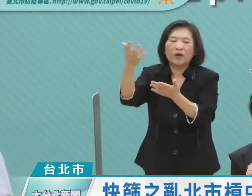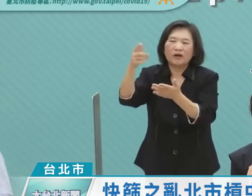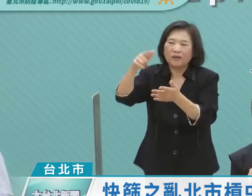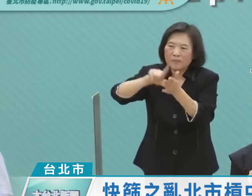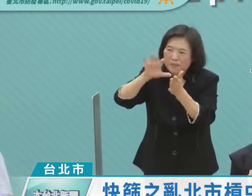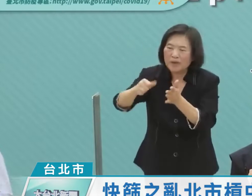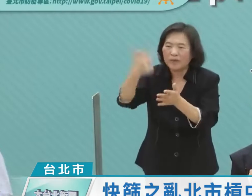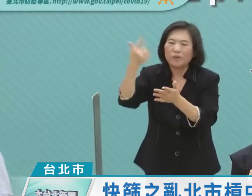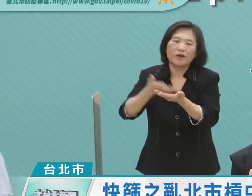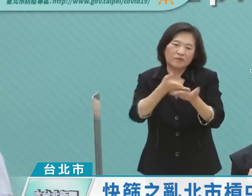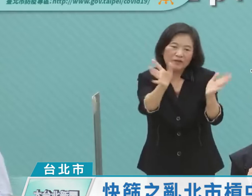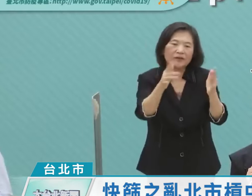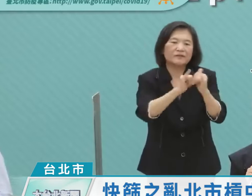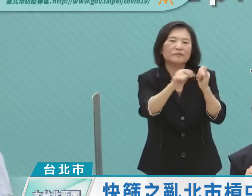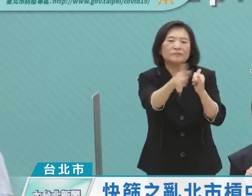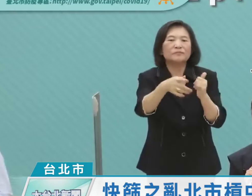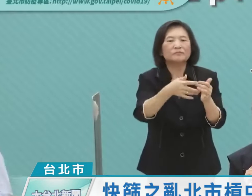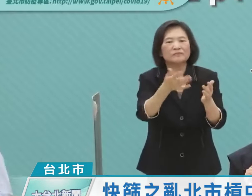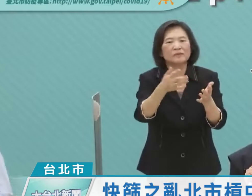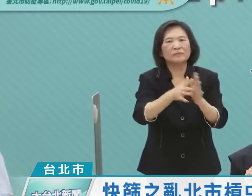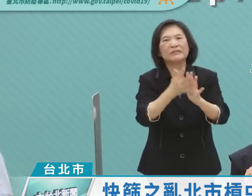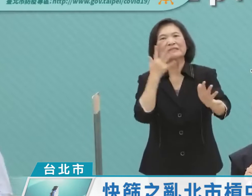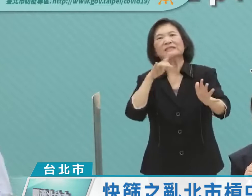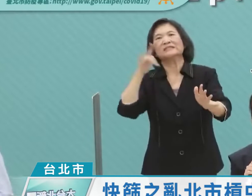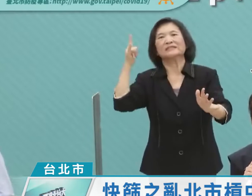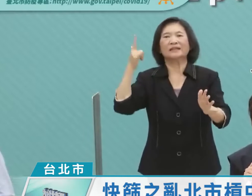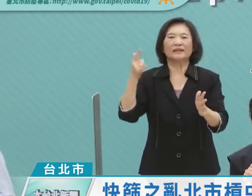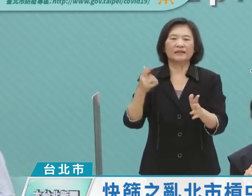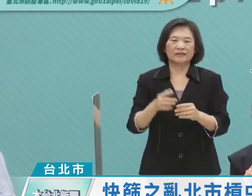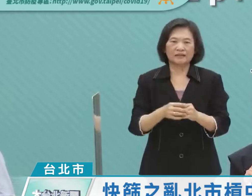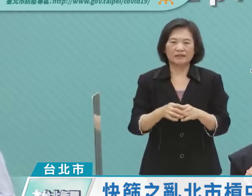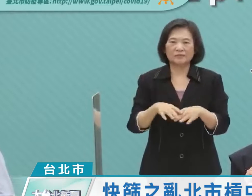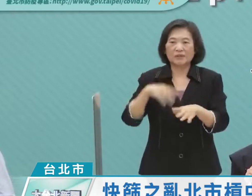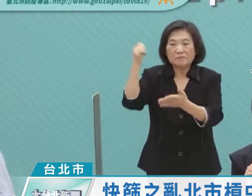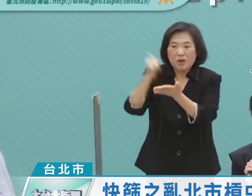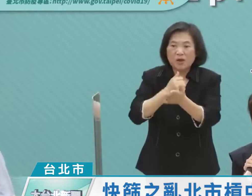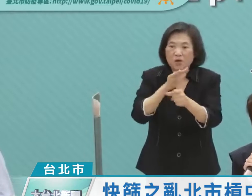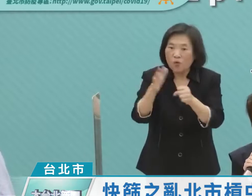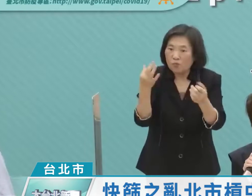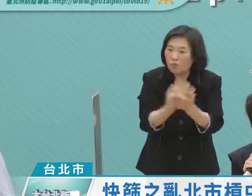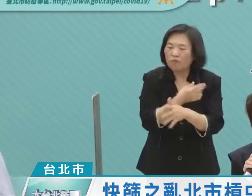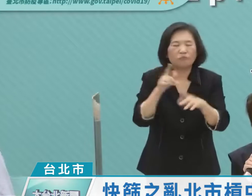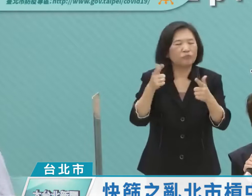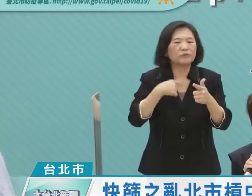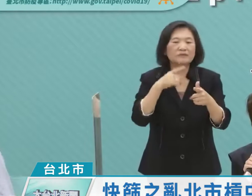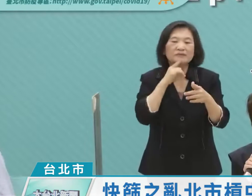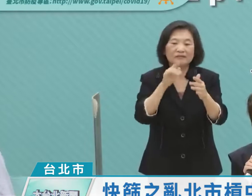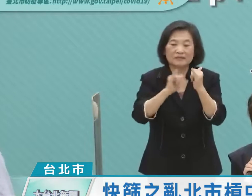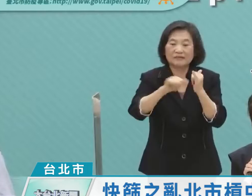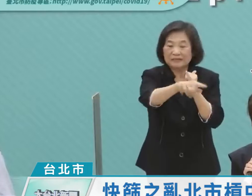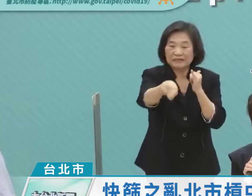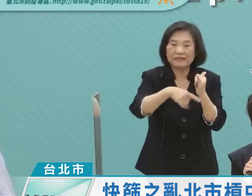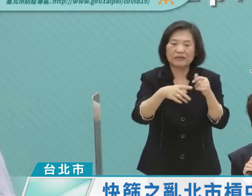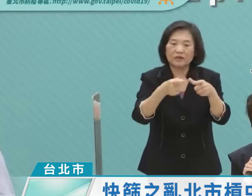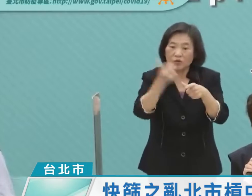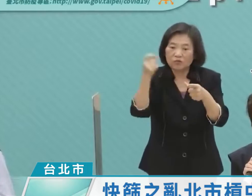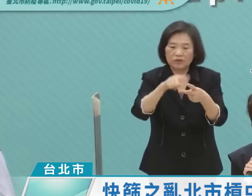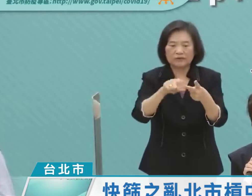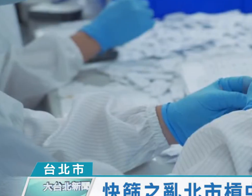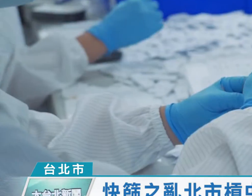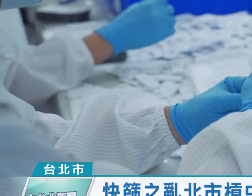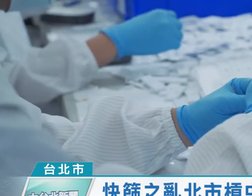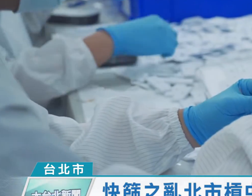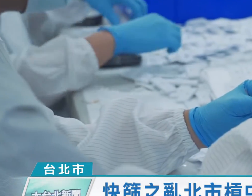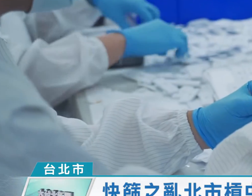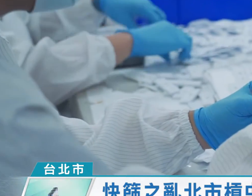速的拿到快筛剂。所以不是给的够不够，而是民间的跟公费的是两件